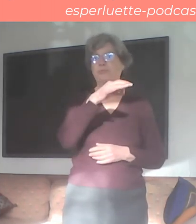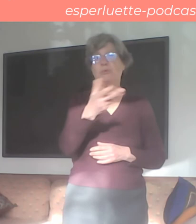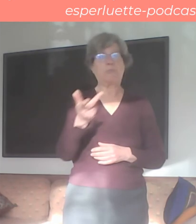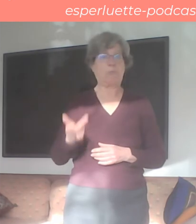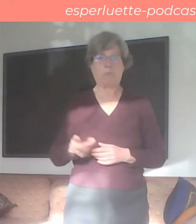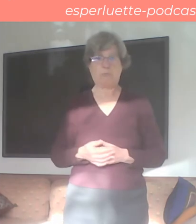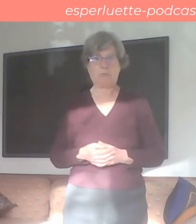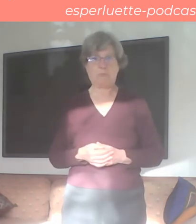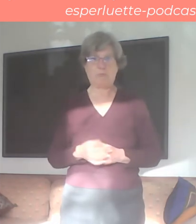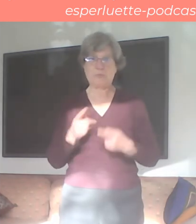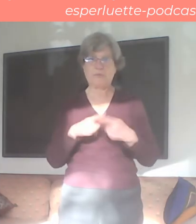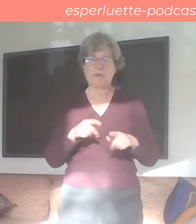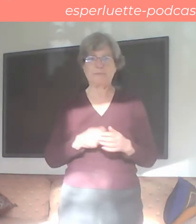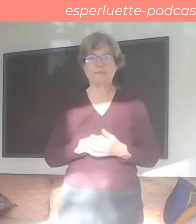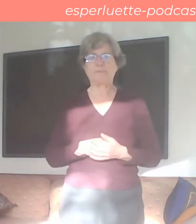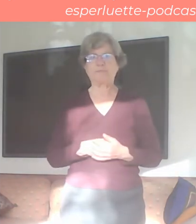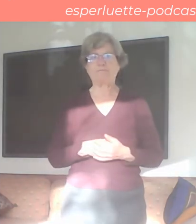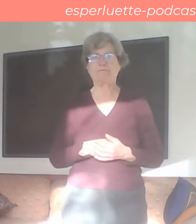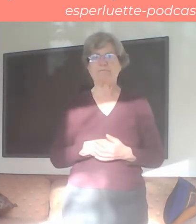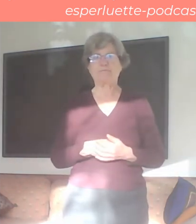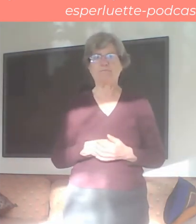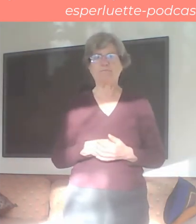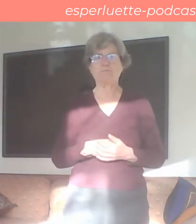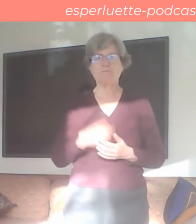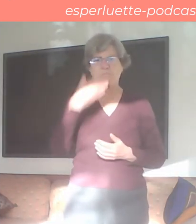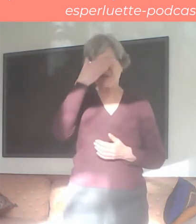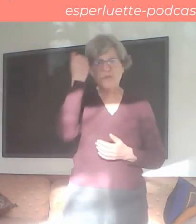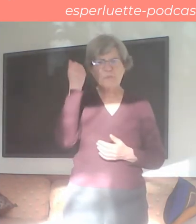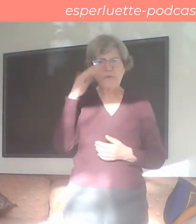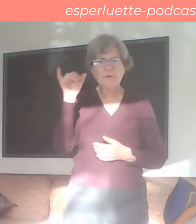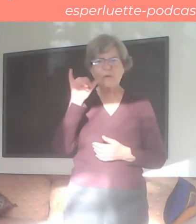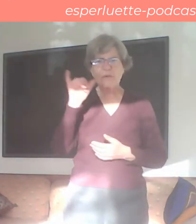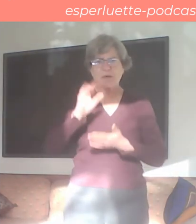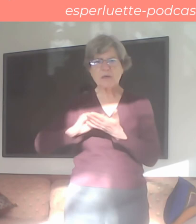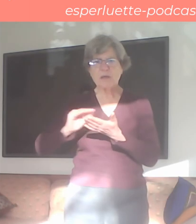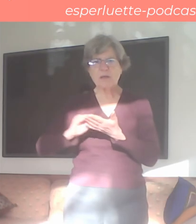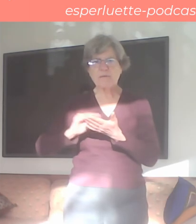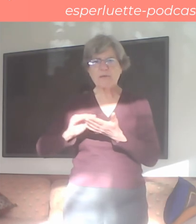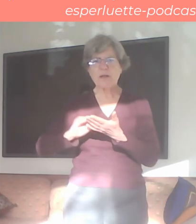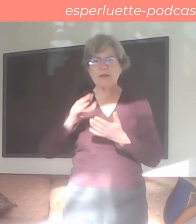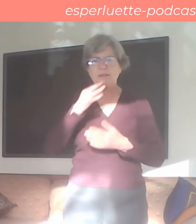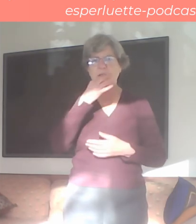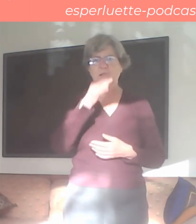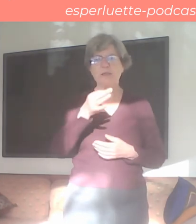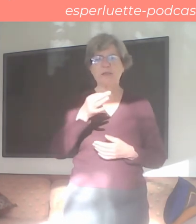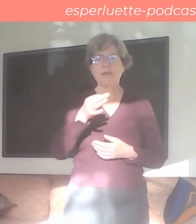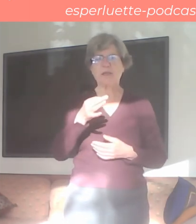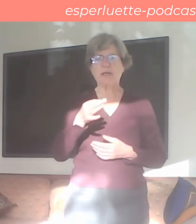l'oreiller. Moi, j'ai jamais fait ça, mais dans des fêtes, oui. Mais c'était l'époque où on faisait beaucoup de fêtes. Hein, c'était après